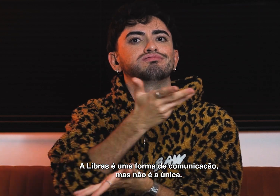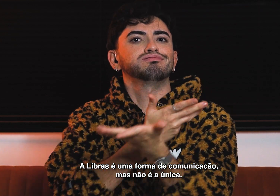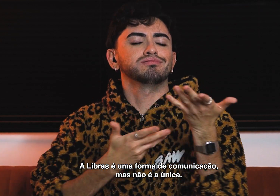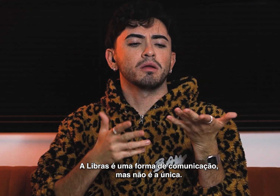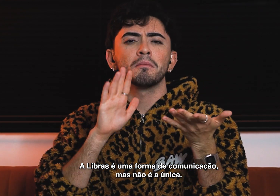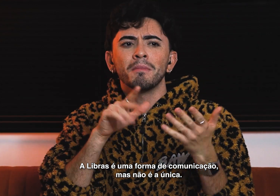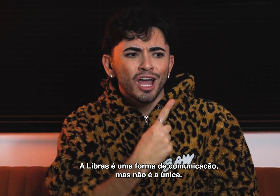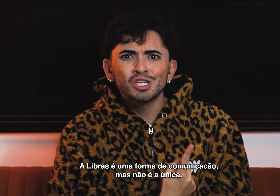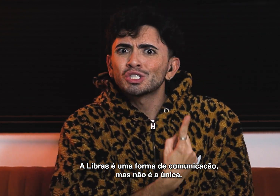única.